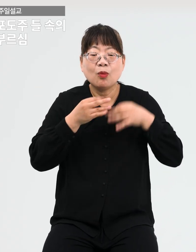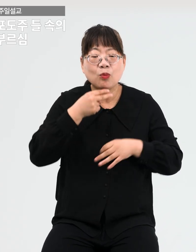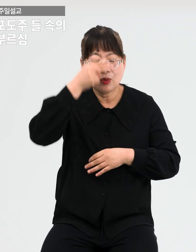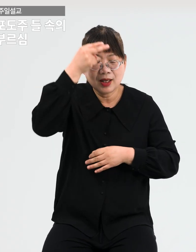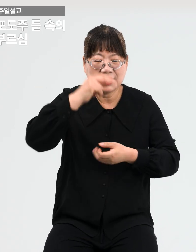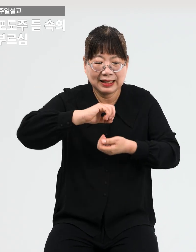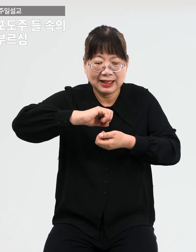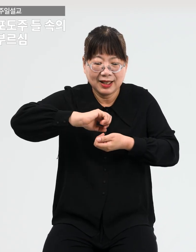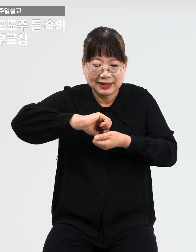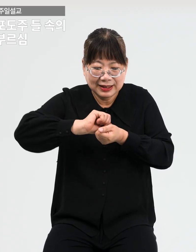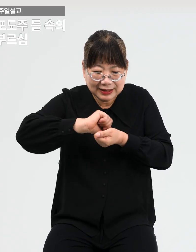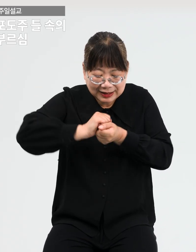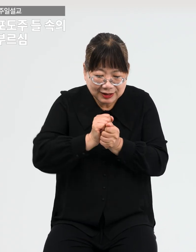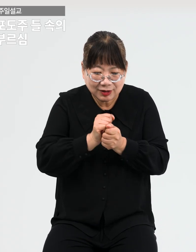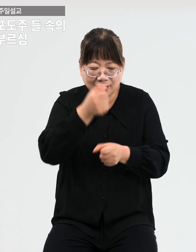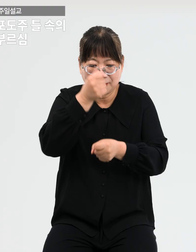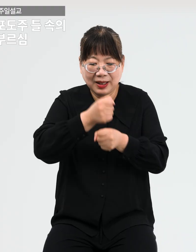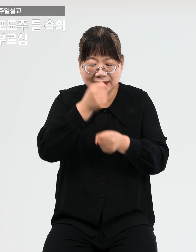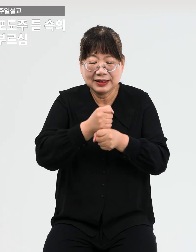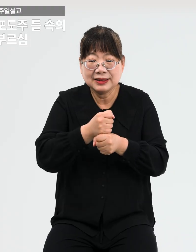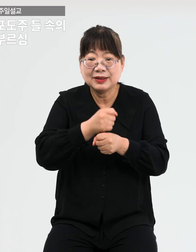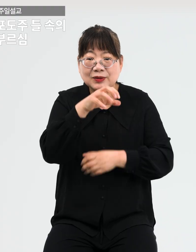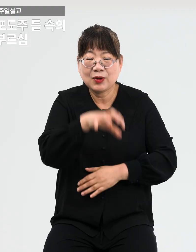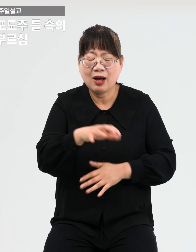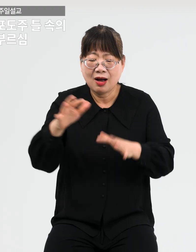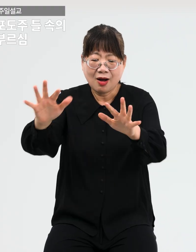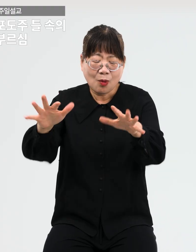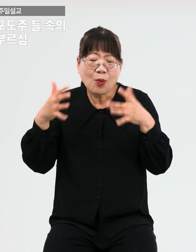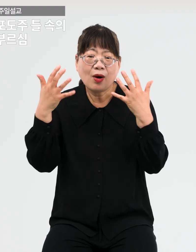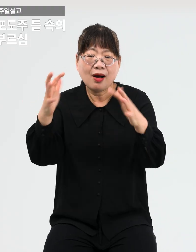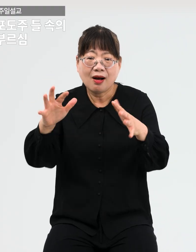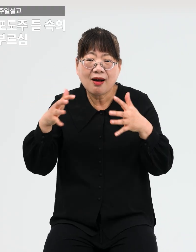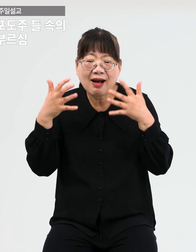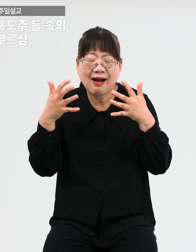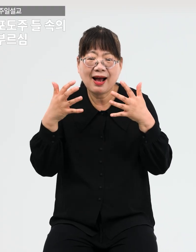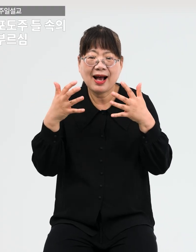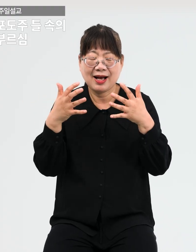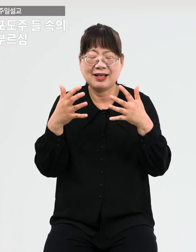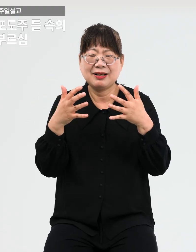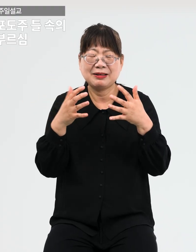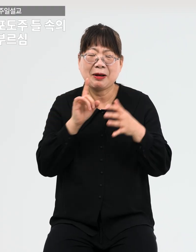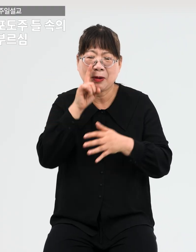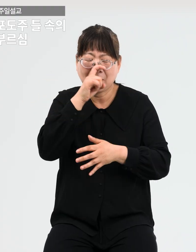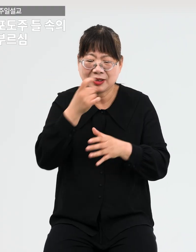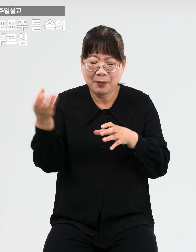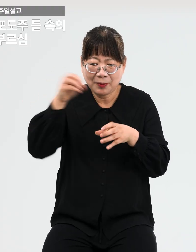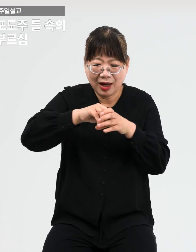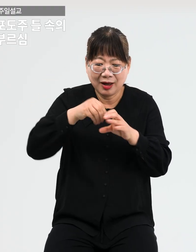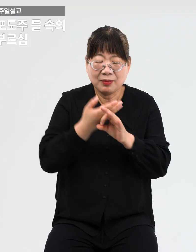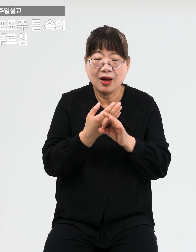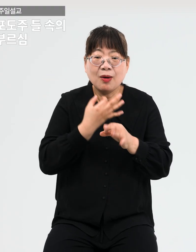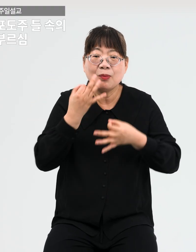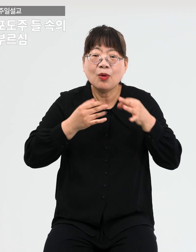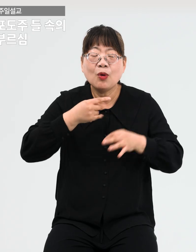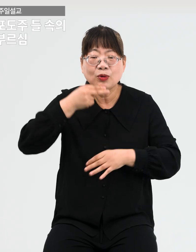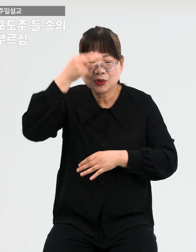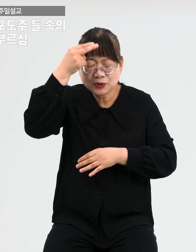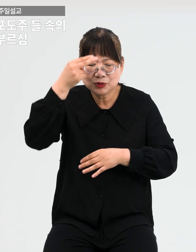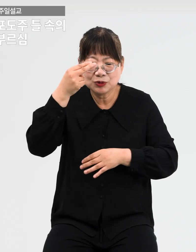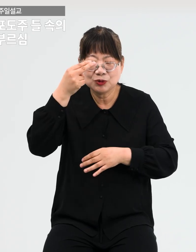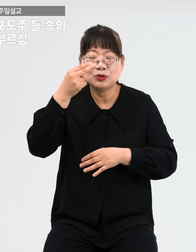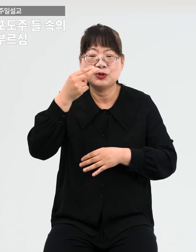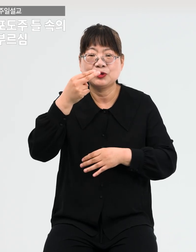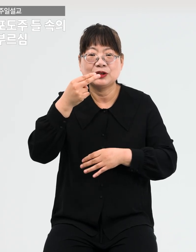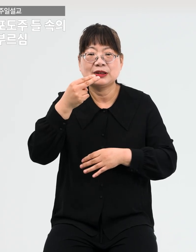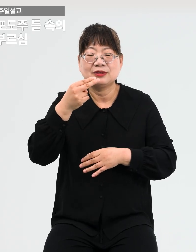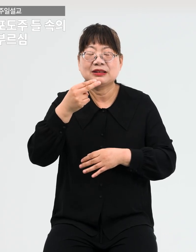포도주 짜는 틀은 바람이 불어서 이물질이 들어가면 포도주 질이 떨어지기